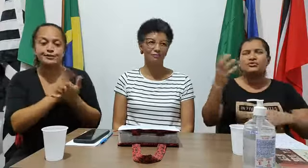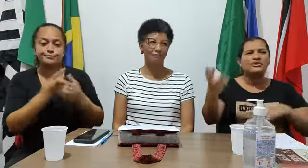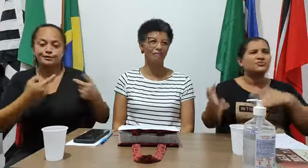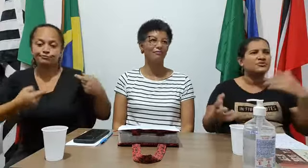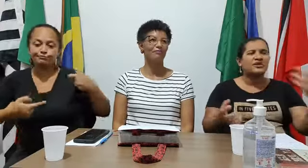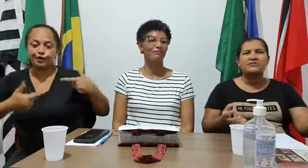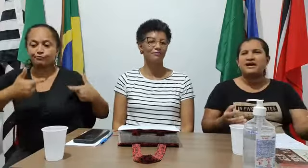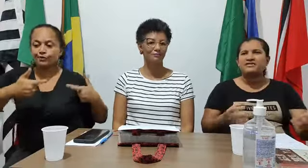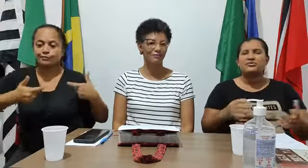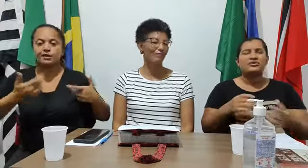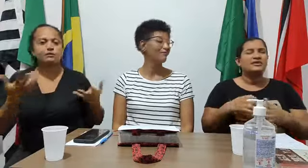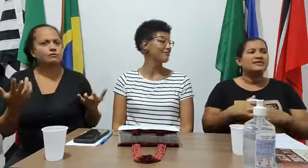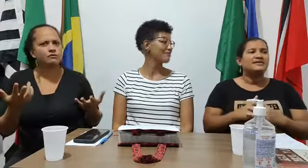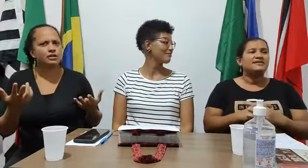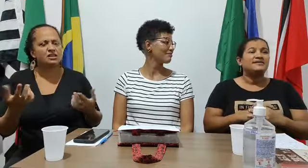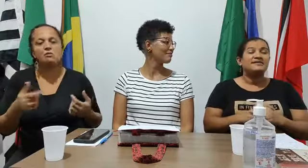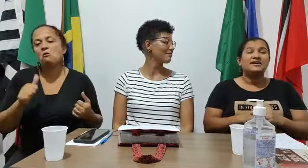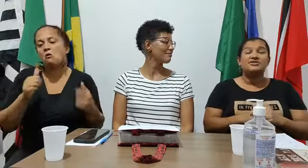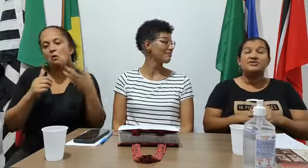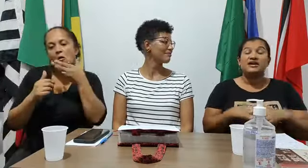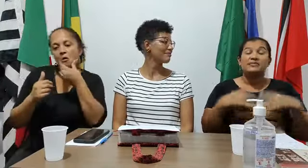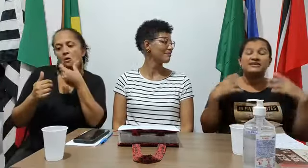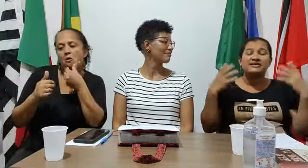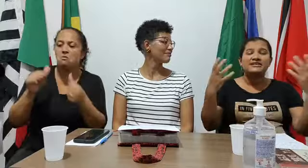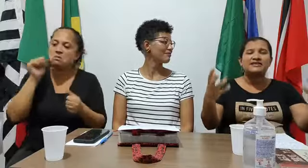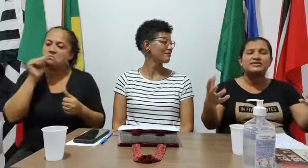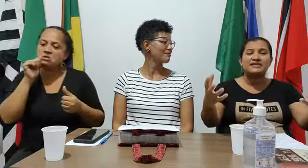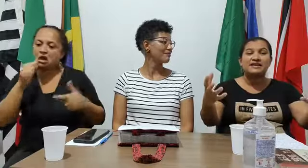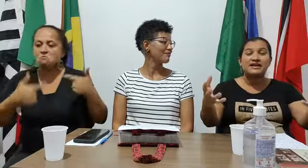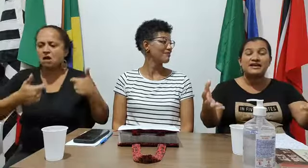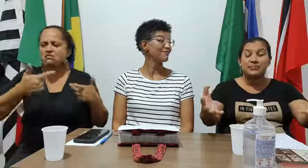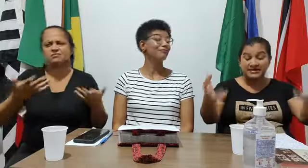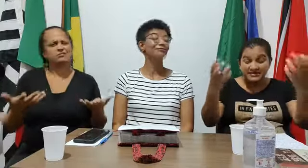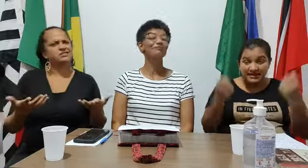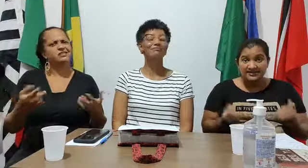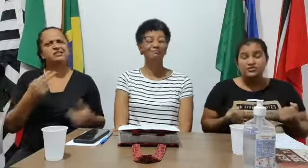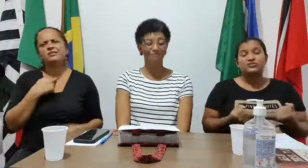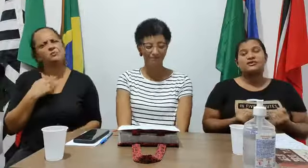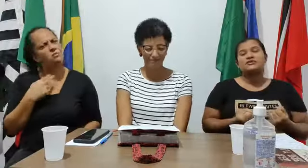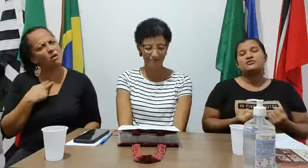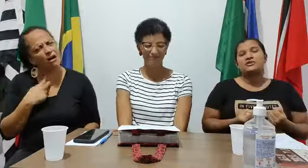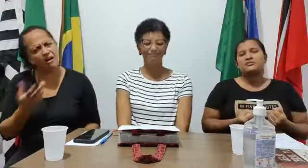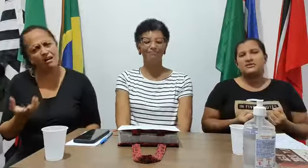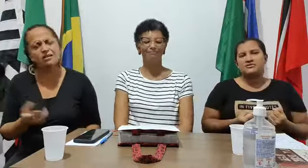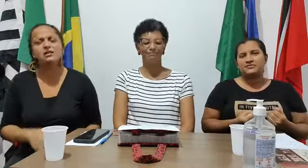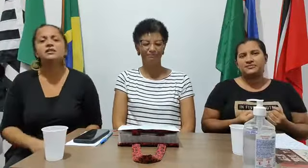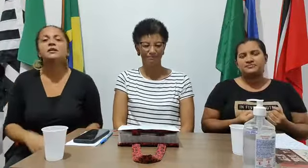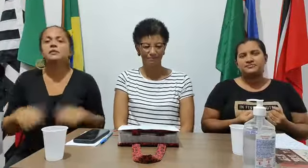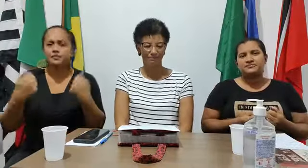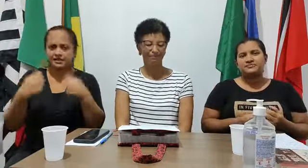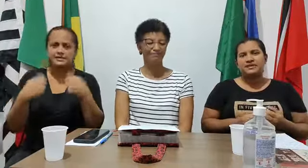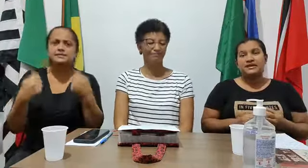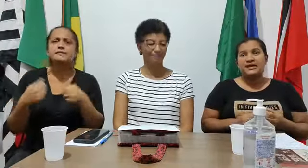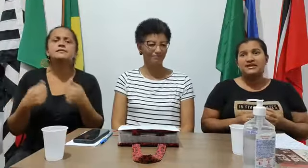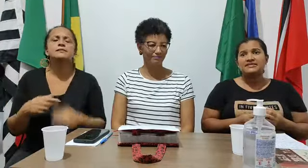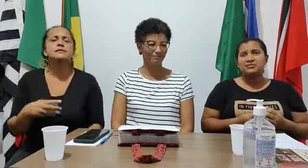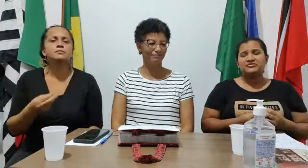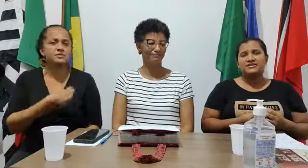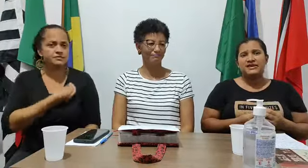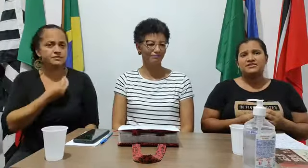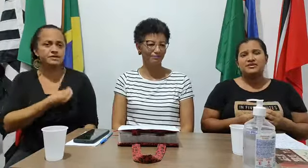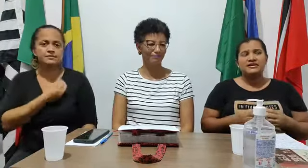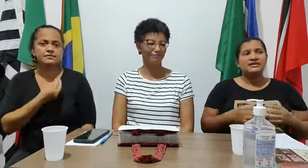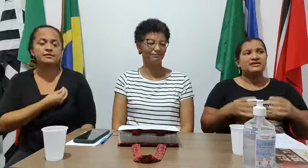outro, um tem que buscar mais. E a gente acaba trazendo essa guerra para dentro do relacionamento. Essa